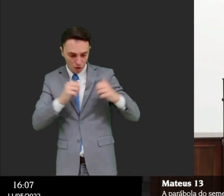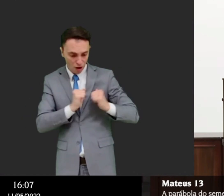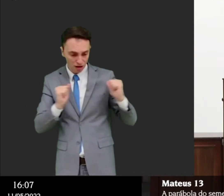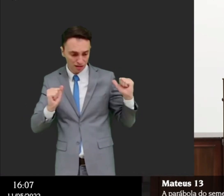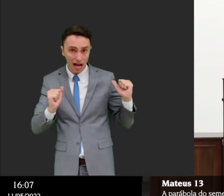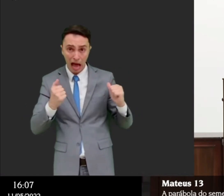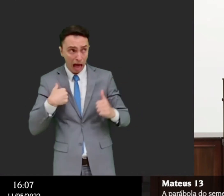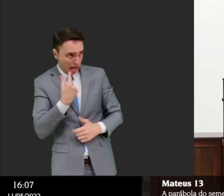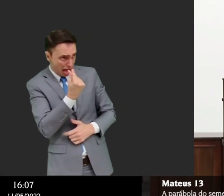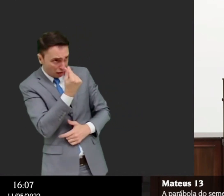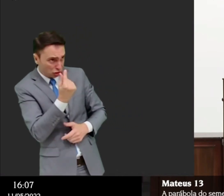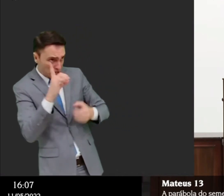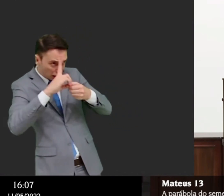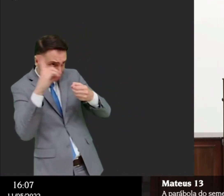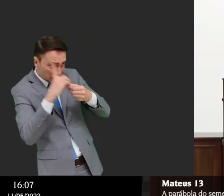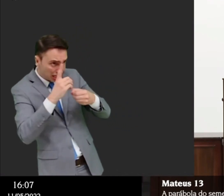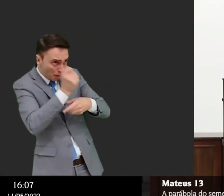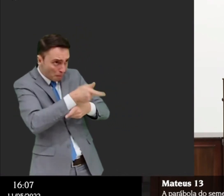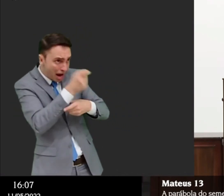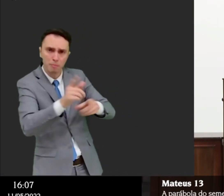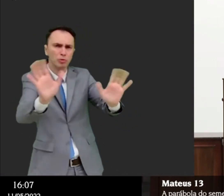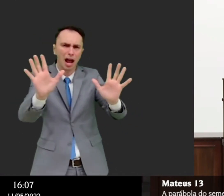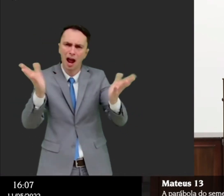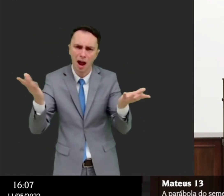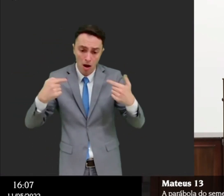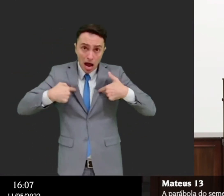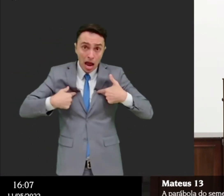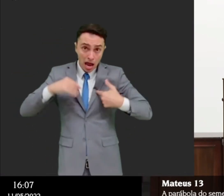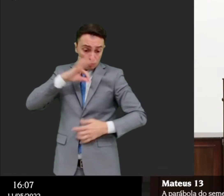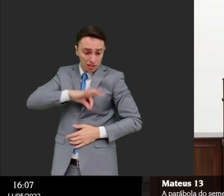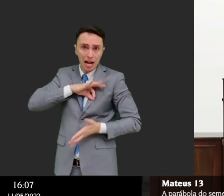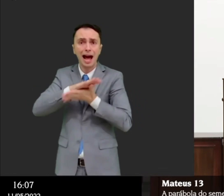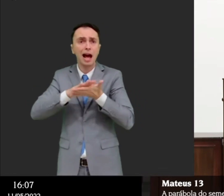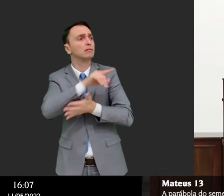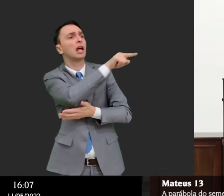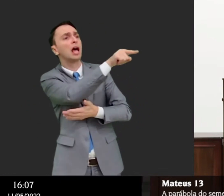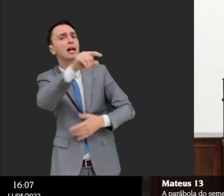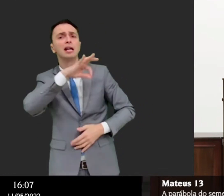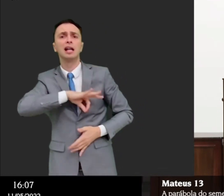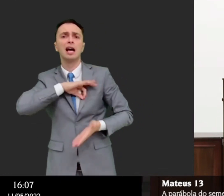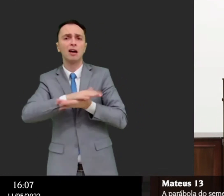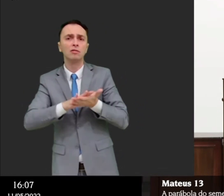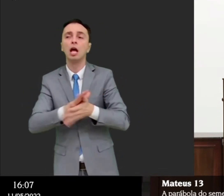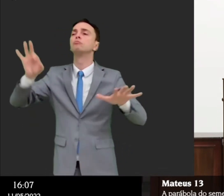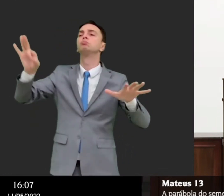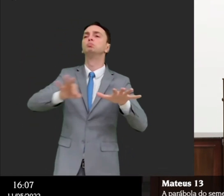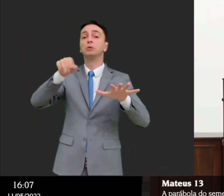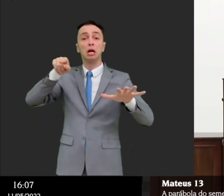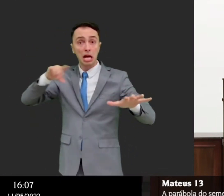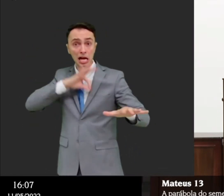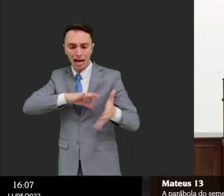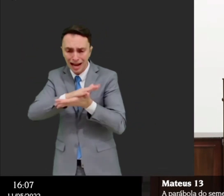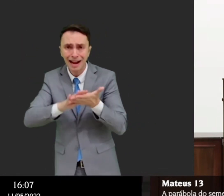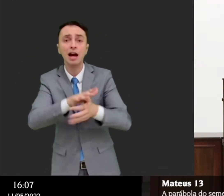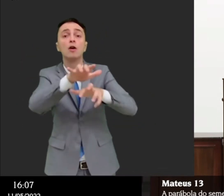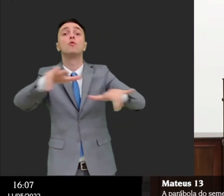não, e nem dar dízimo. Aqui eu não ganho nada, os outros não ganham nada, o regente não ganha nada, a